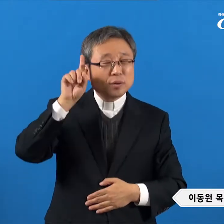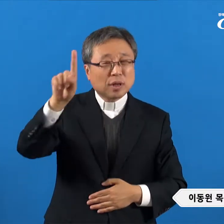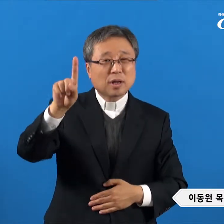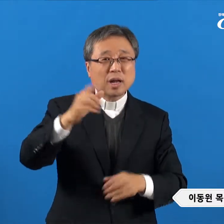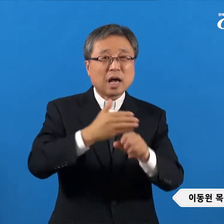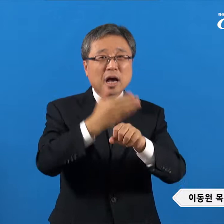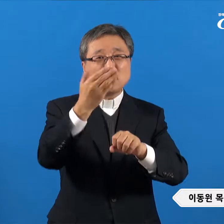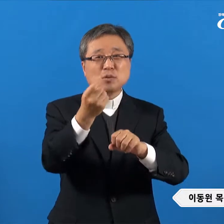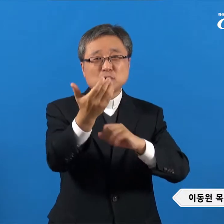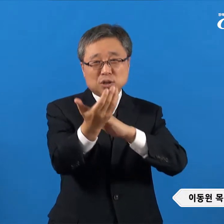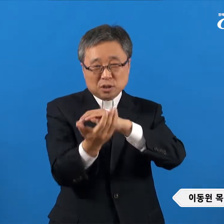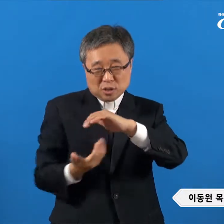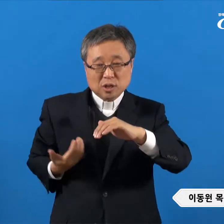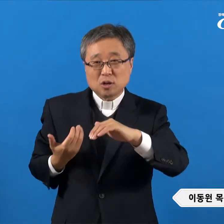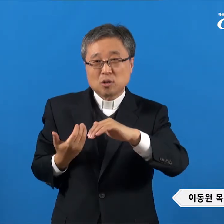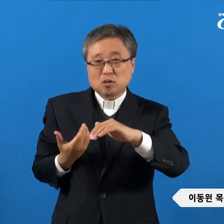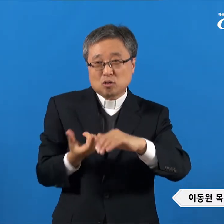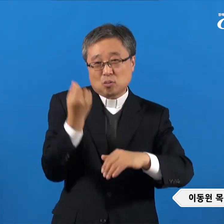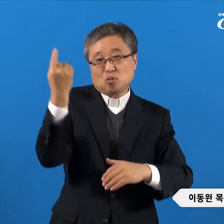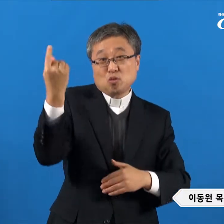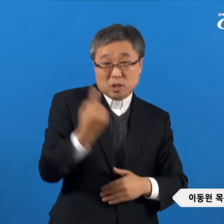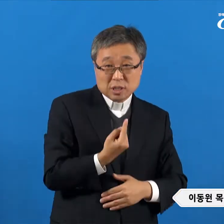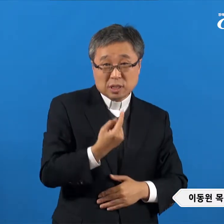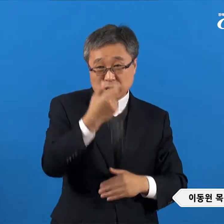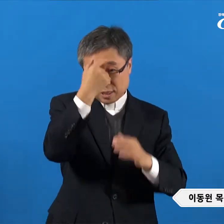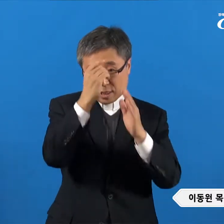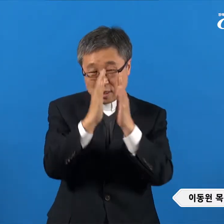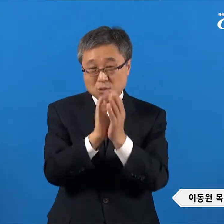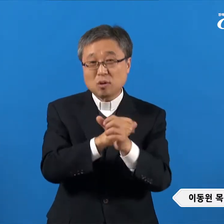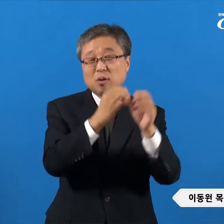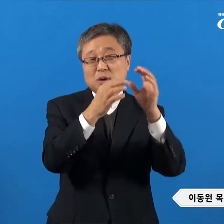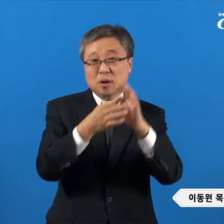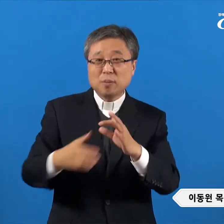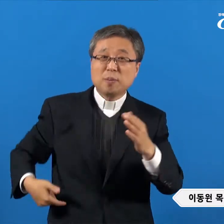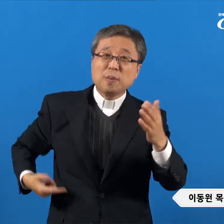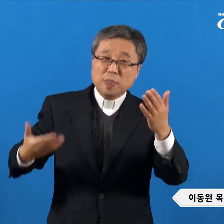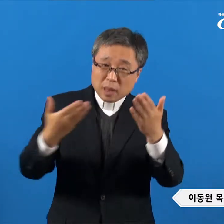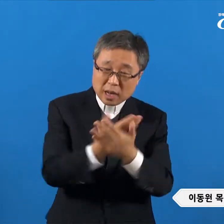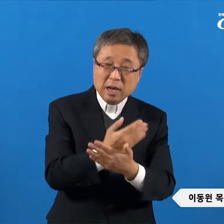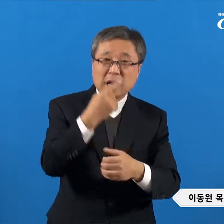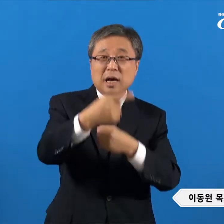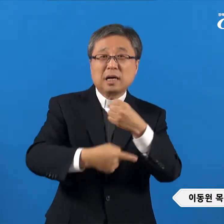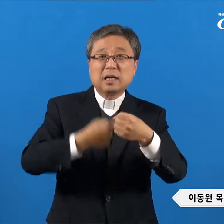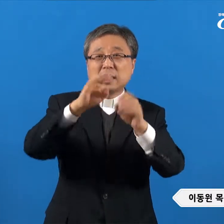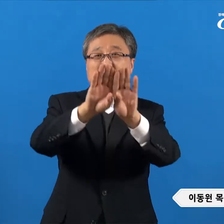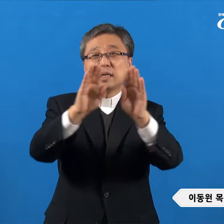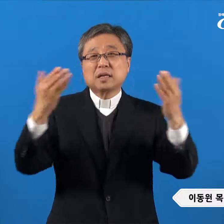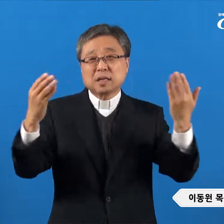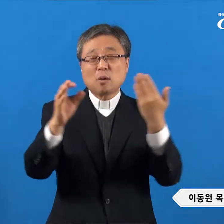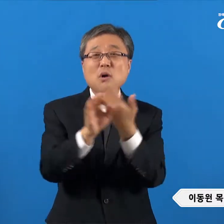일찍 와서 기도라도 하면서 회개로 한 해를 연다면 얼마나 중요한 시간이